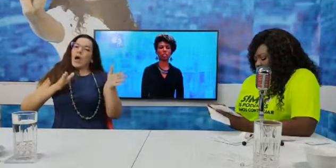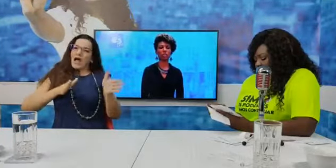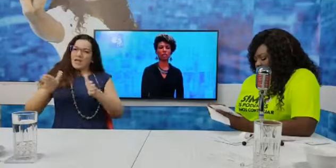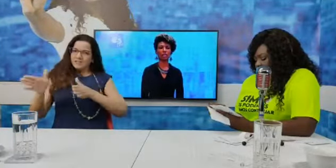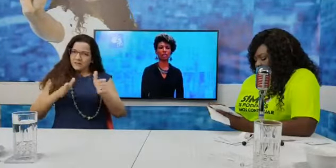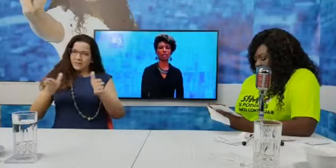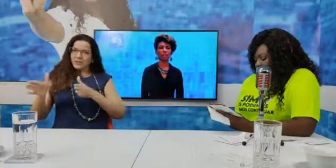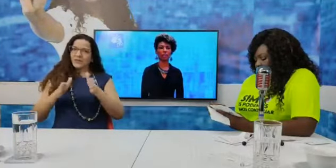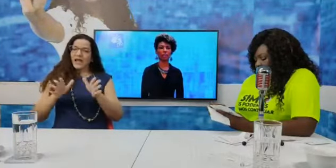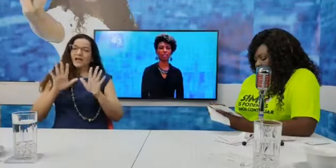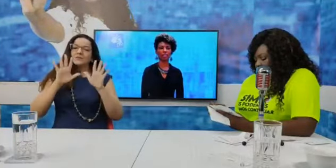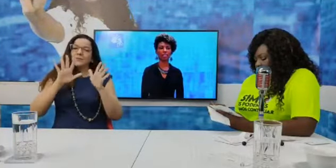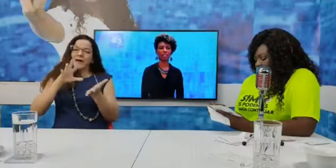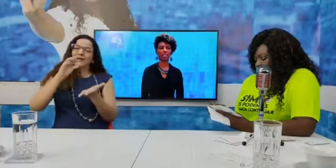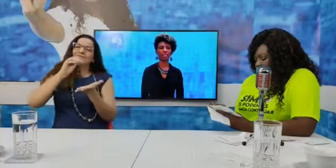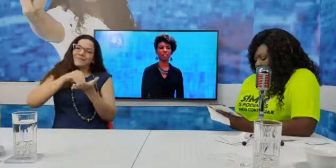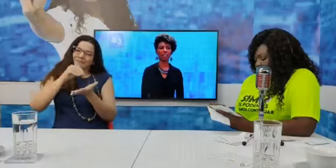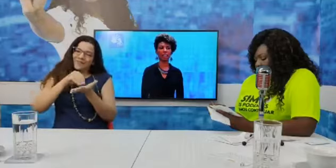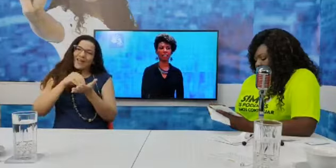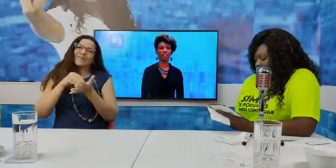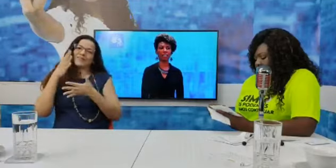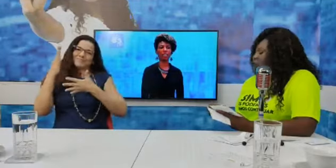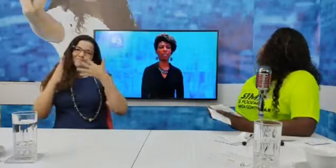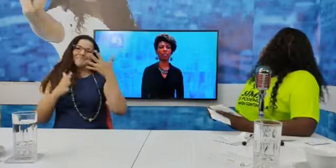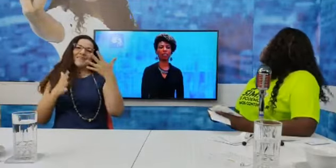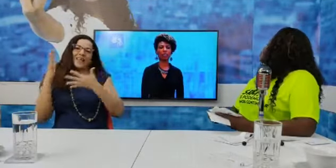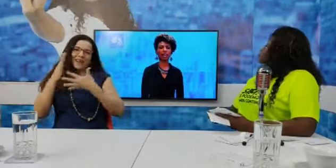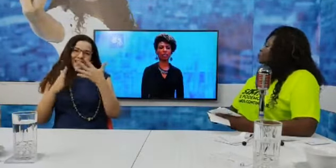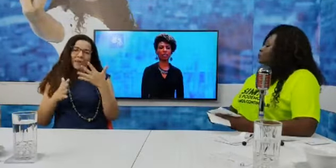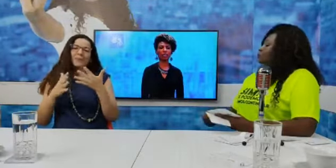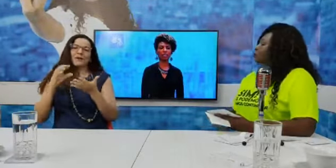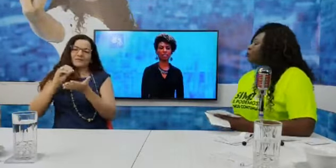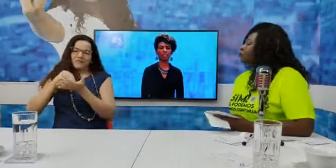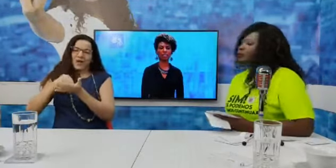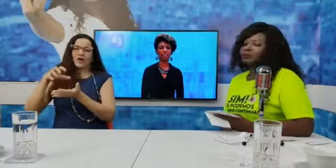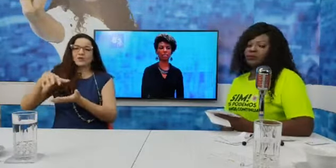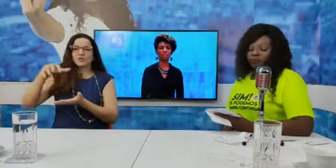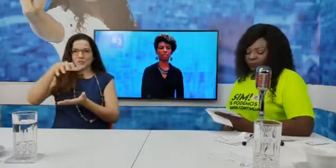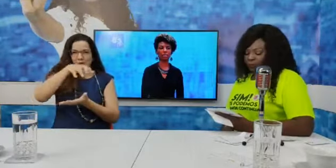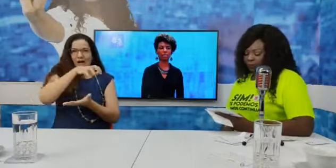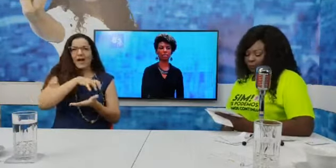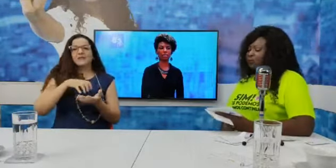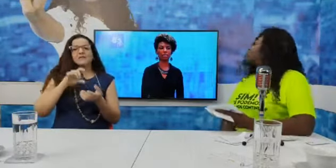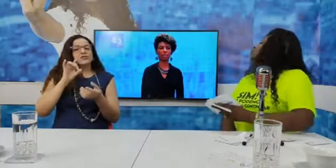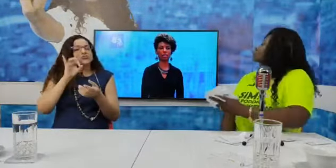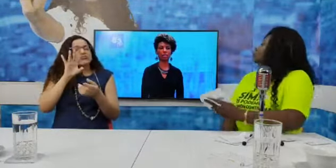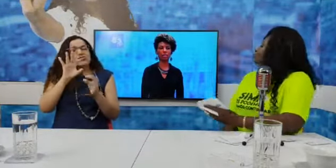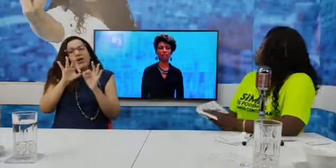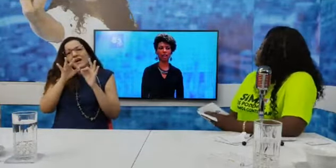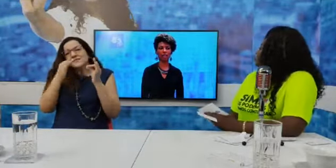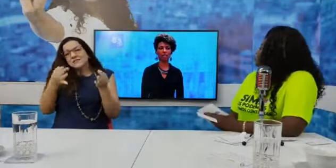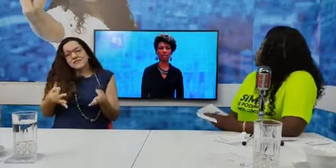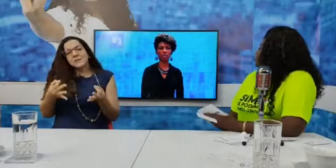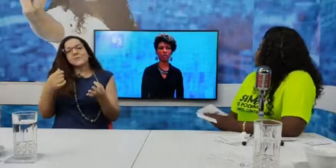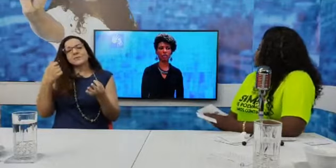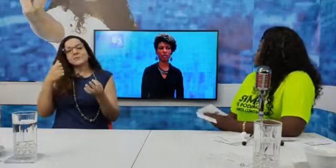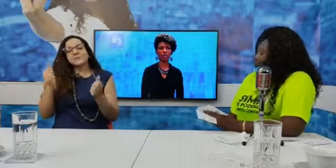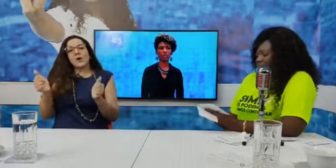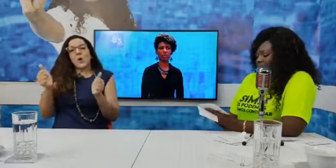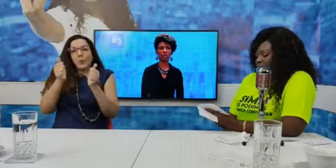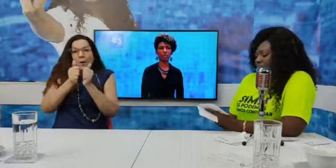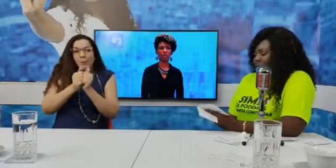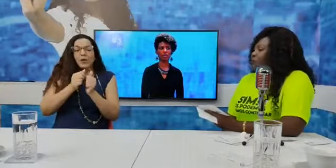Em 2005, que é melhor a questão da acessibilidade. Se falta libras em algumas áreas. Só